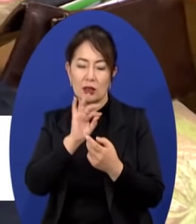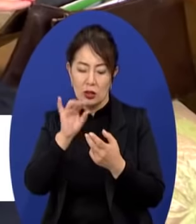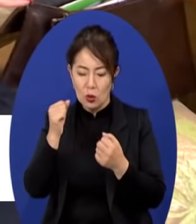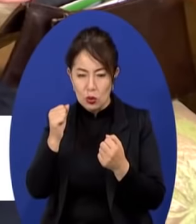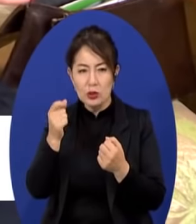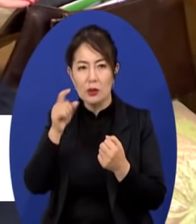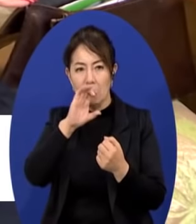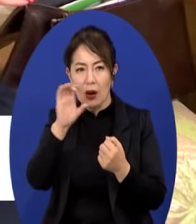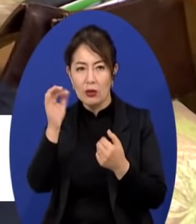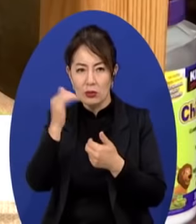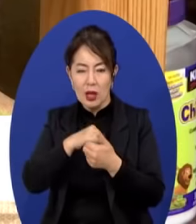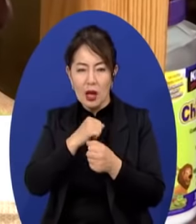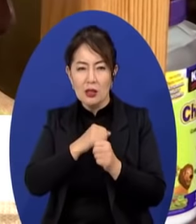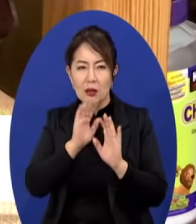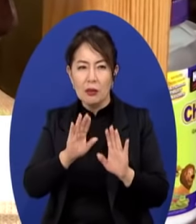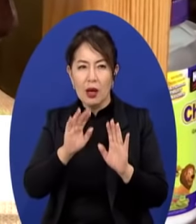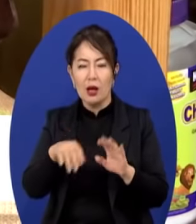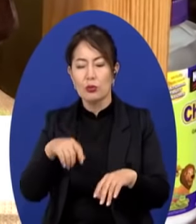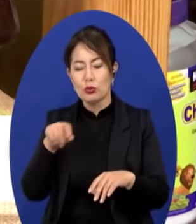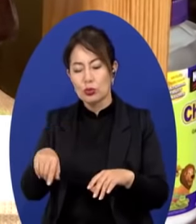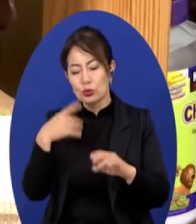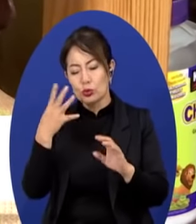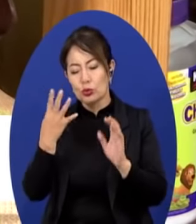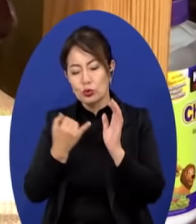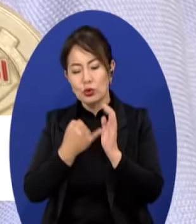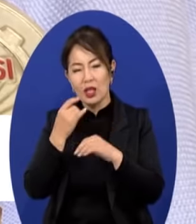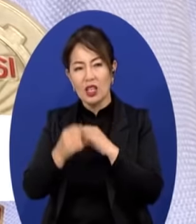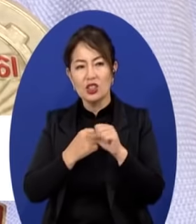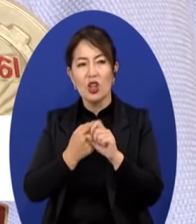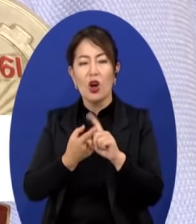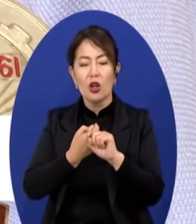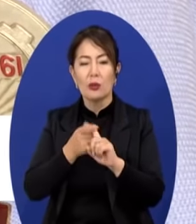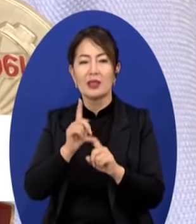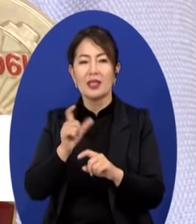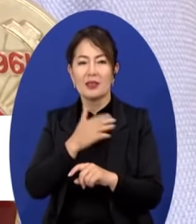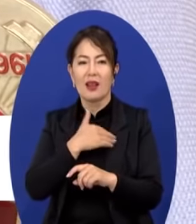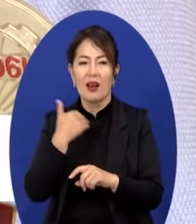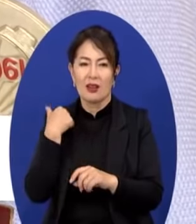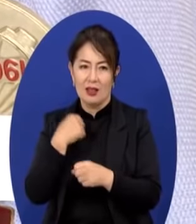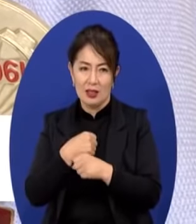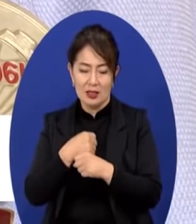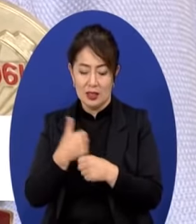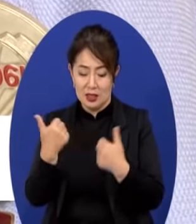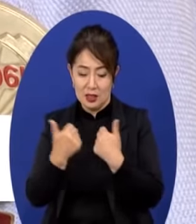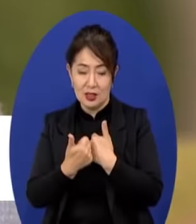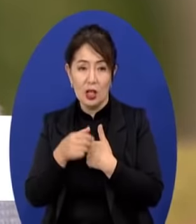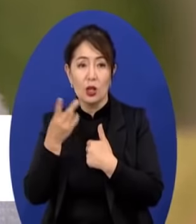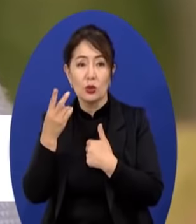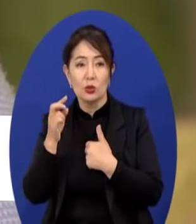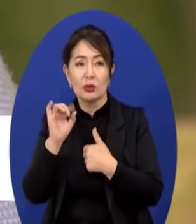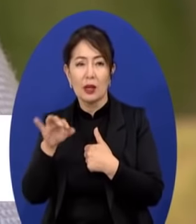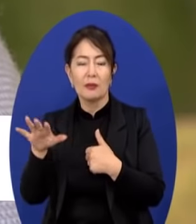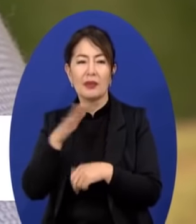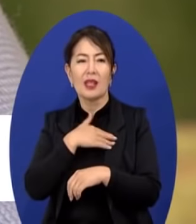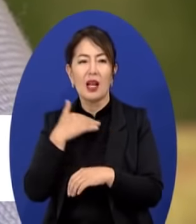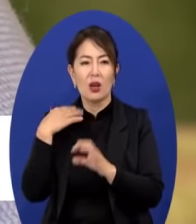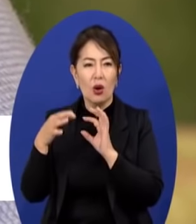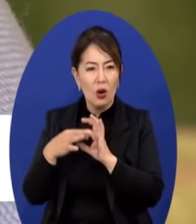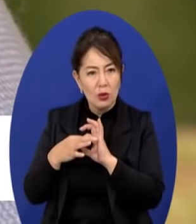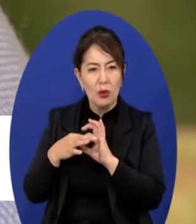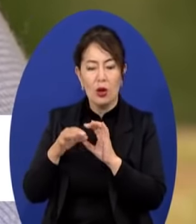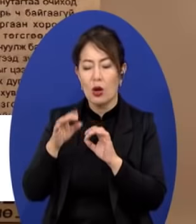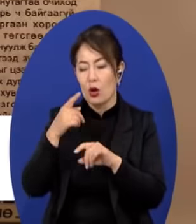хүчний байгууллагад нийтдээ 46 жил холбооны засгийн даргаар ажиллажээ. Инх цагт нүхтэн амны дарга нарын холбооноос эхлээд